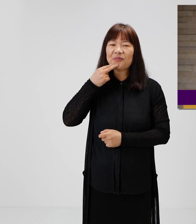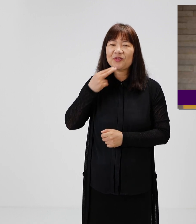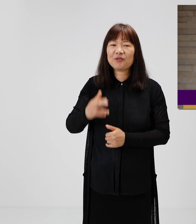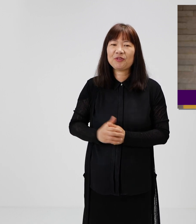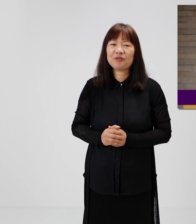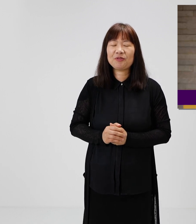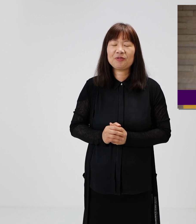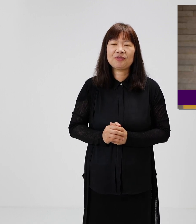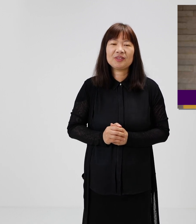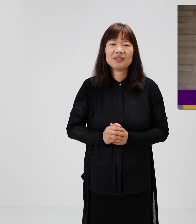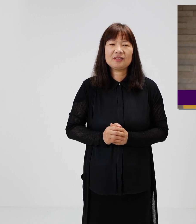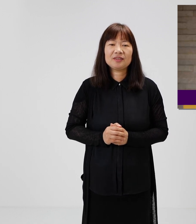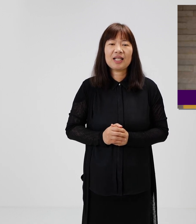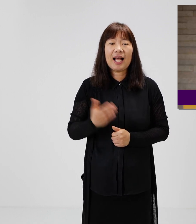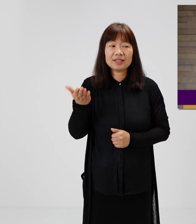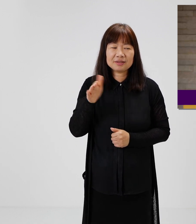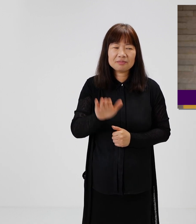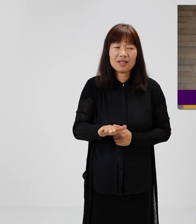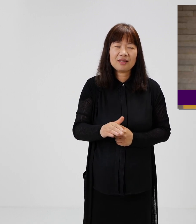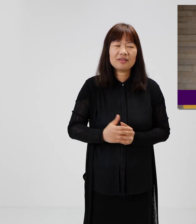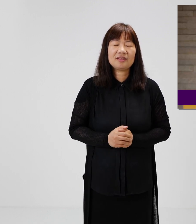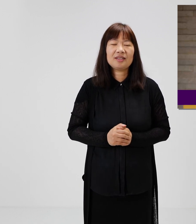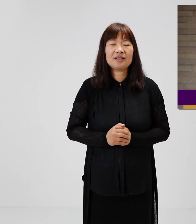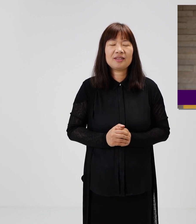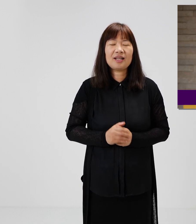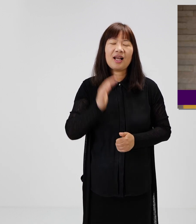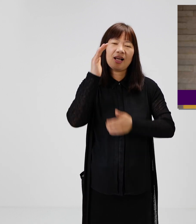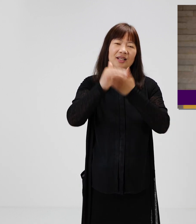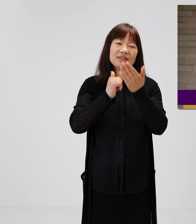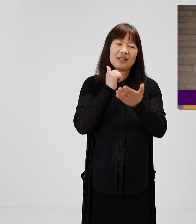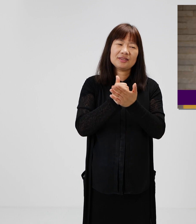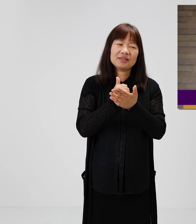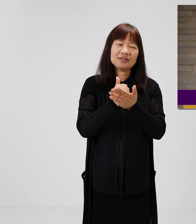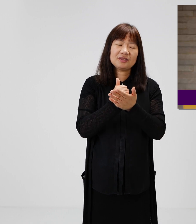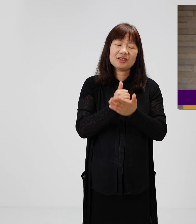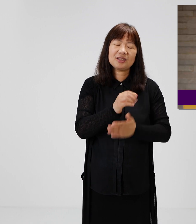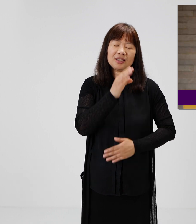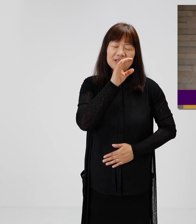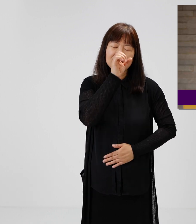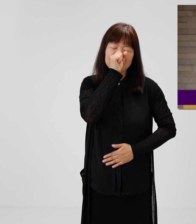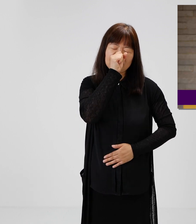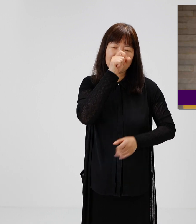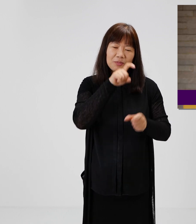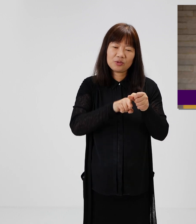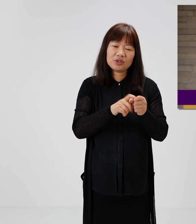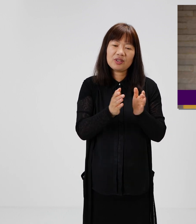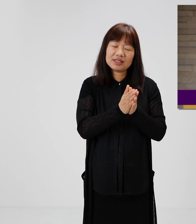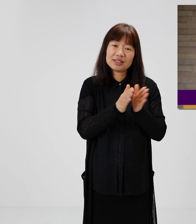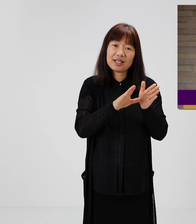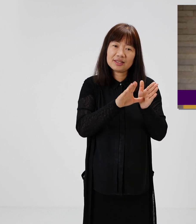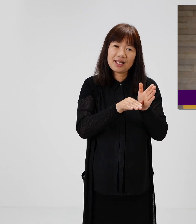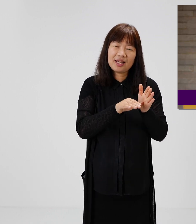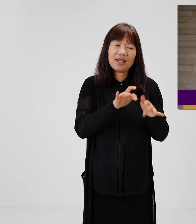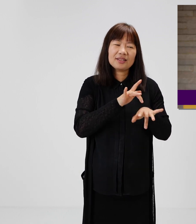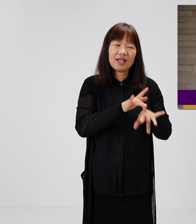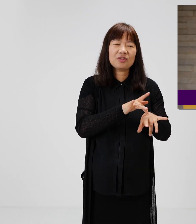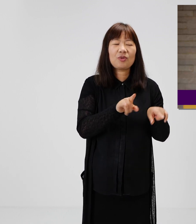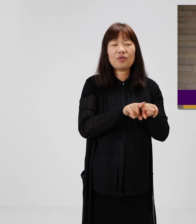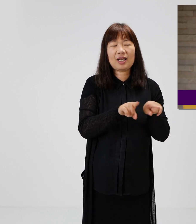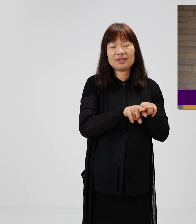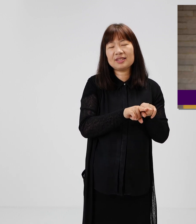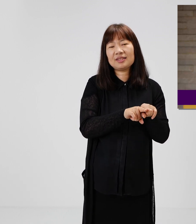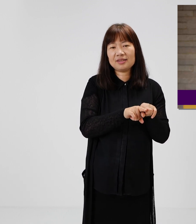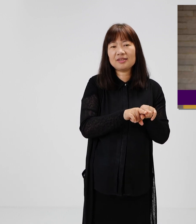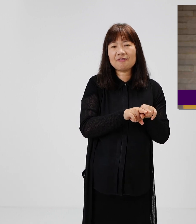둔다니까요. 그런데 하나님의 뭔가 선한 의도가 시작이 될 때는 사탄도 같이 부응해요.